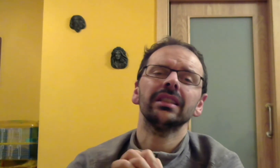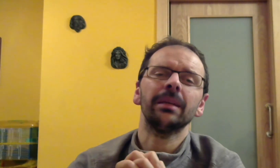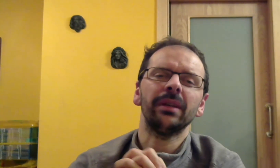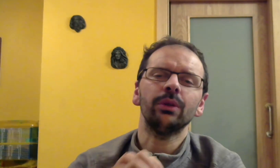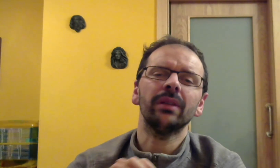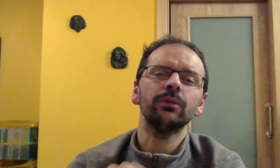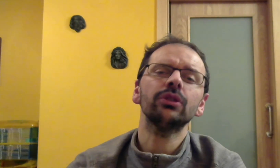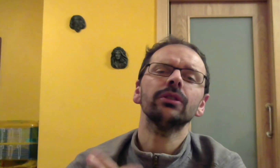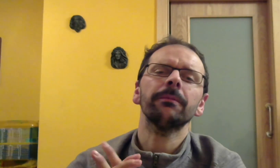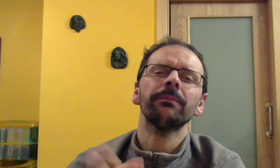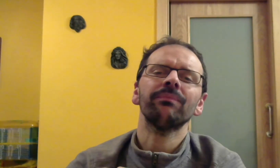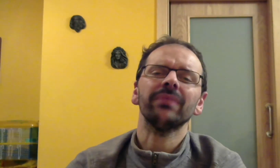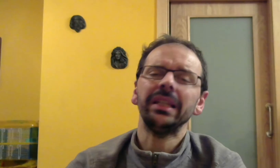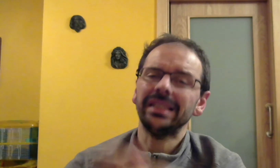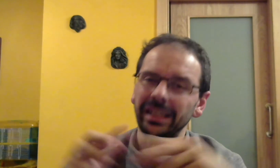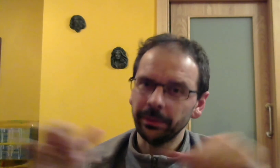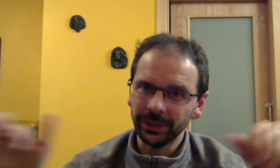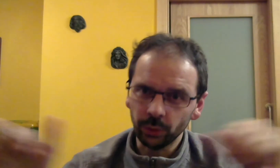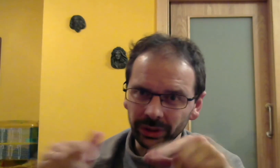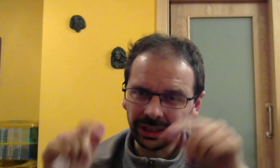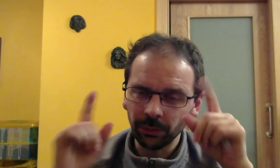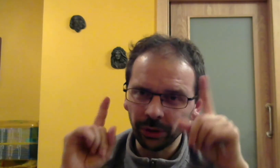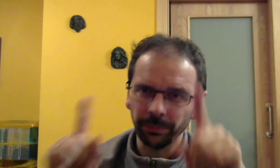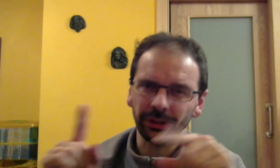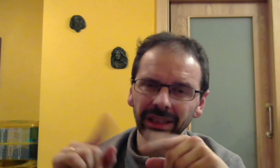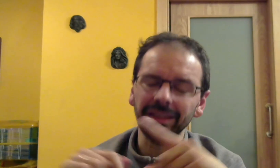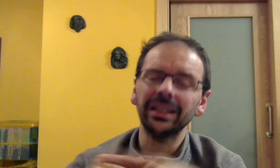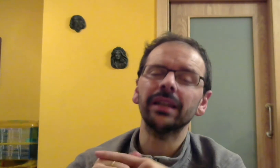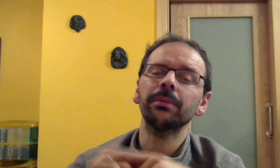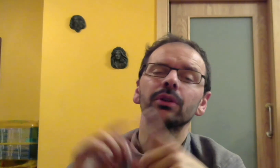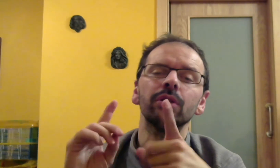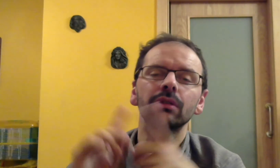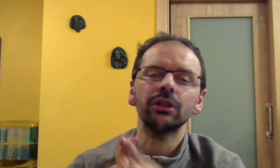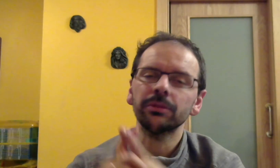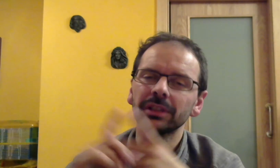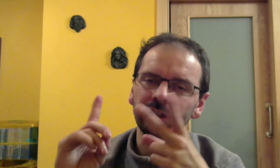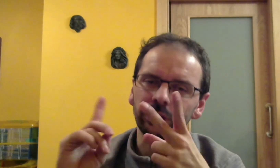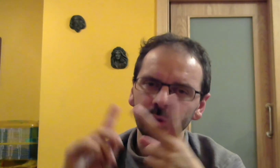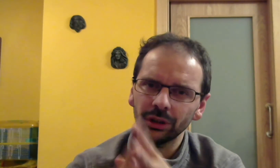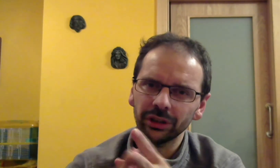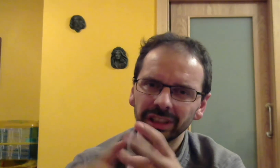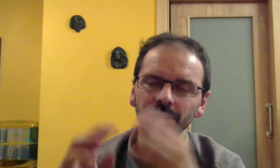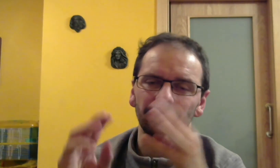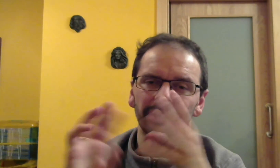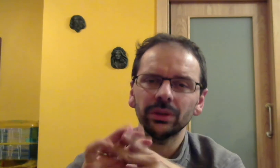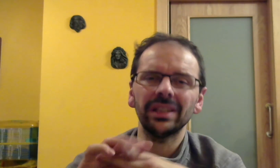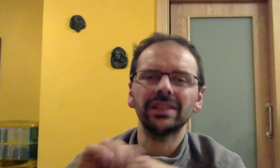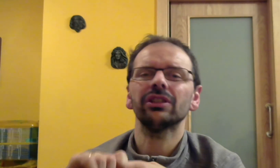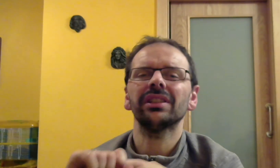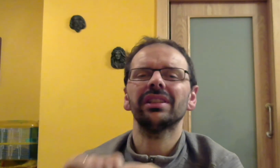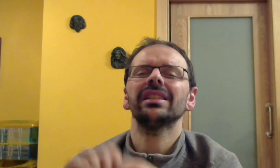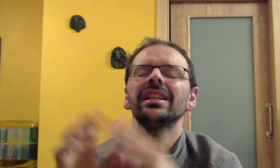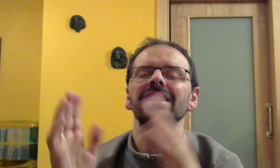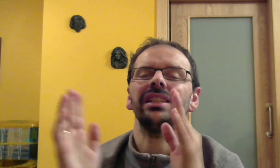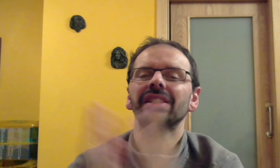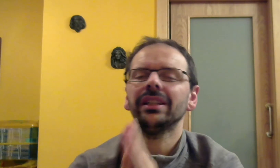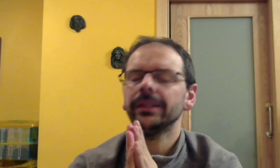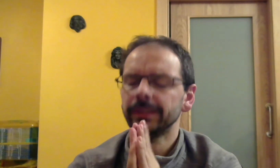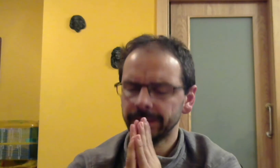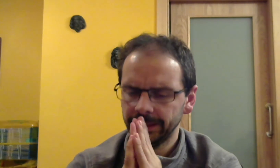me ayuda mucho. Y seguidme en Twitter, muy importante, ahí pongo los vídeos de YouTube, los directos de Twitch, las noticias diarias de cine.